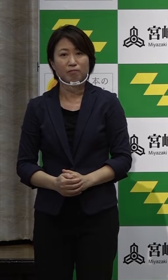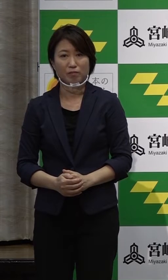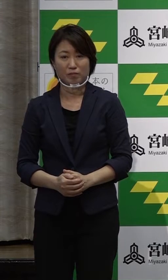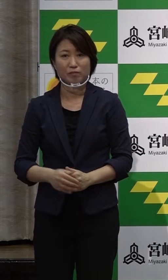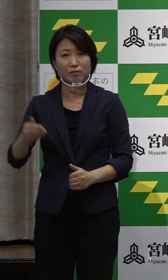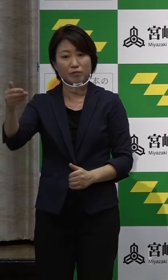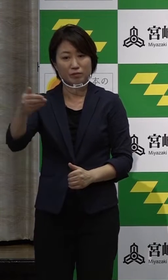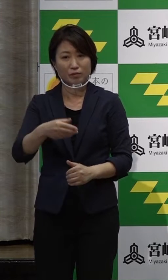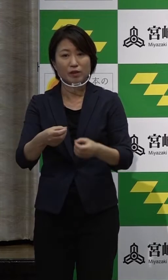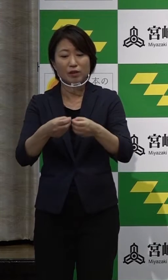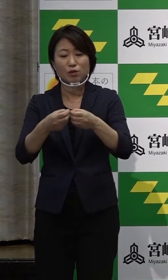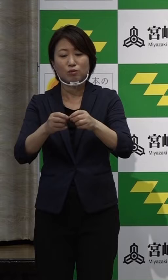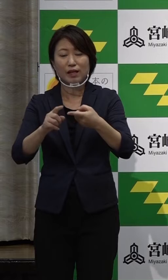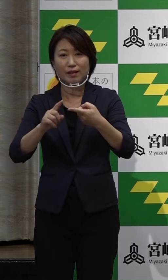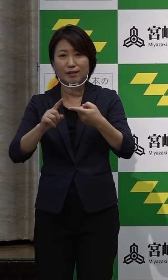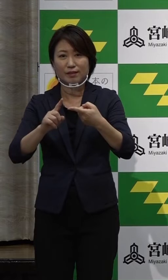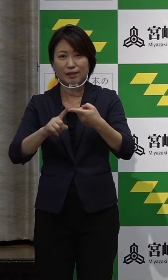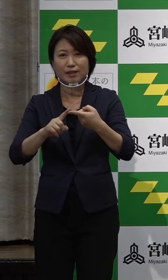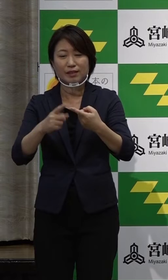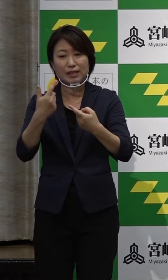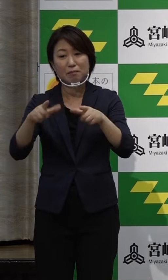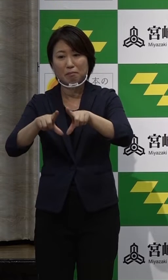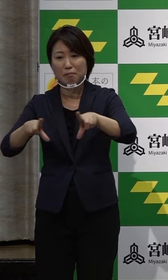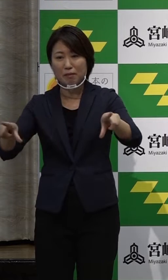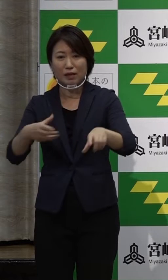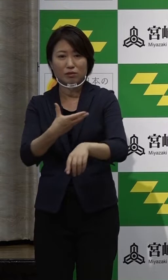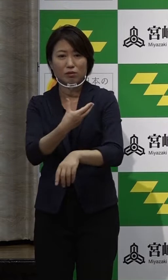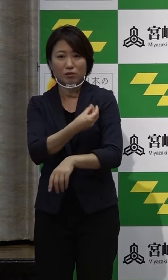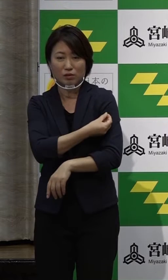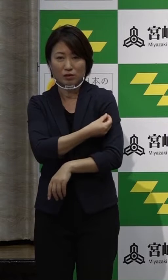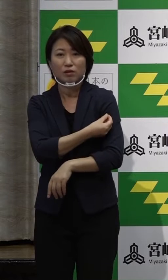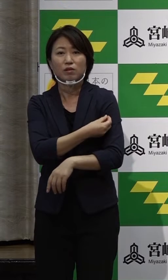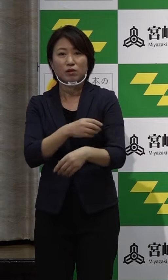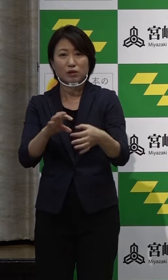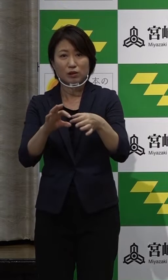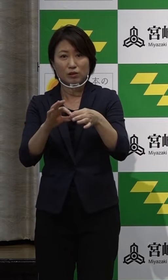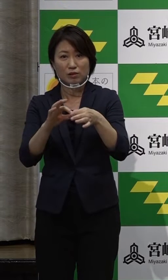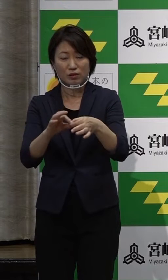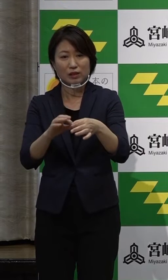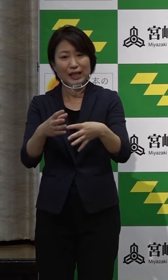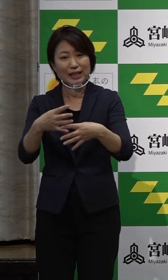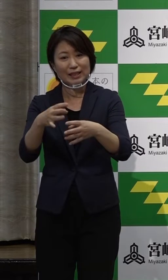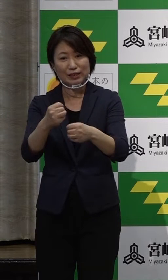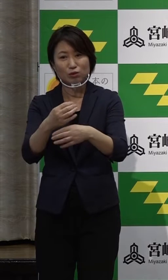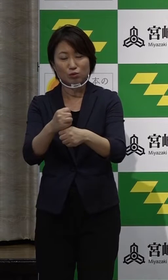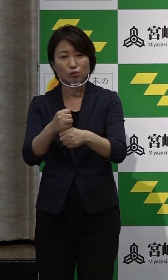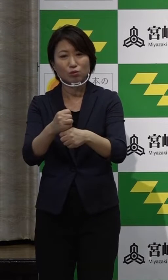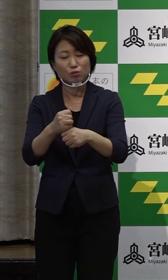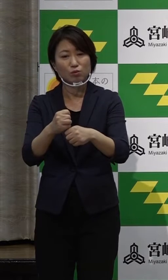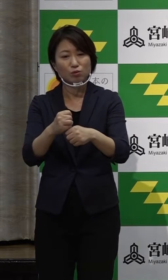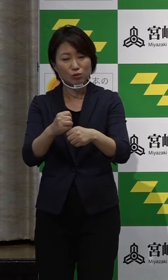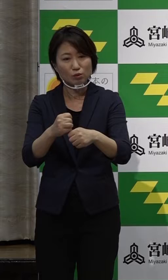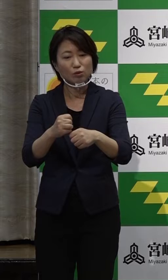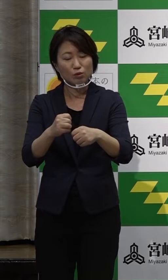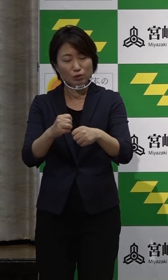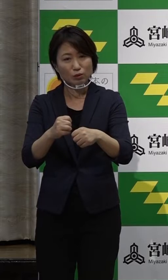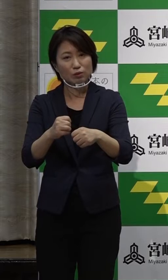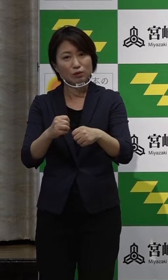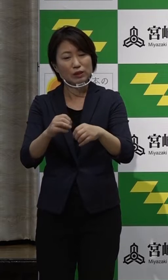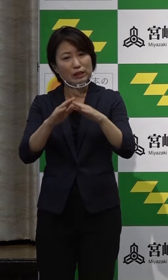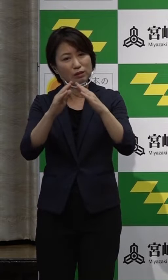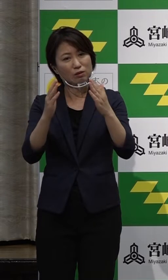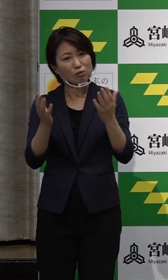具体的にその一般の接種については、いつぐらいに何割ぐらいとかいう数値的